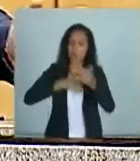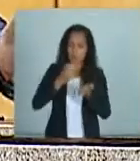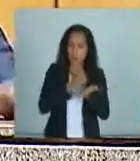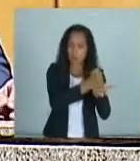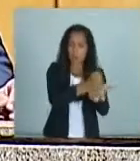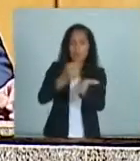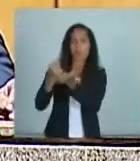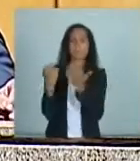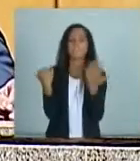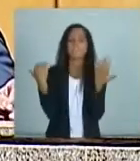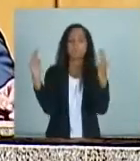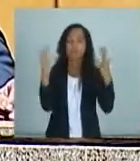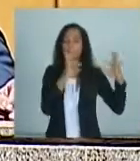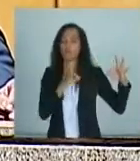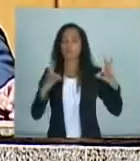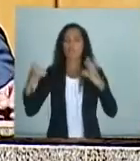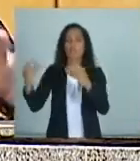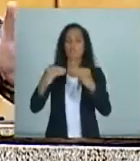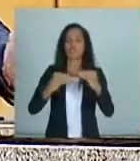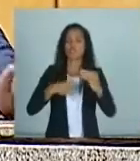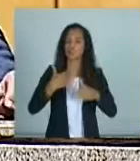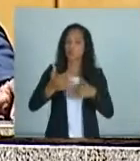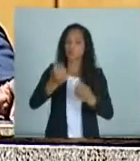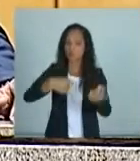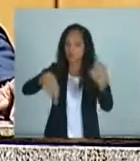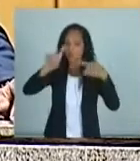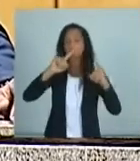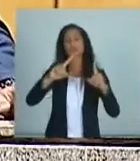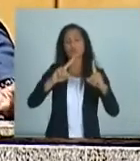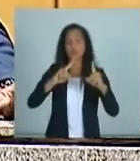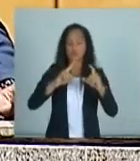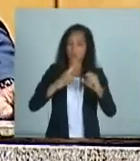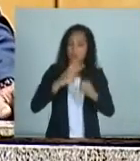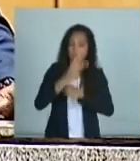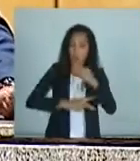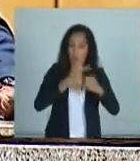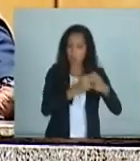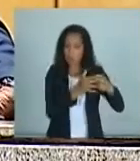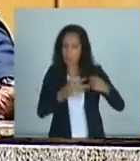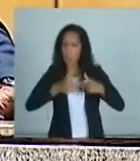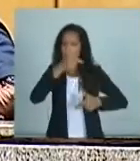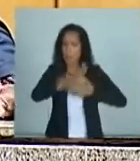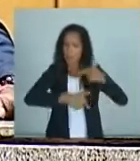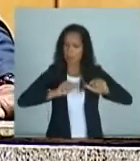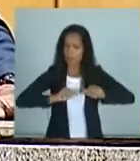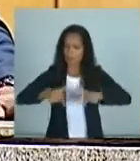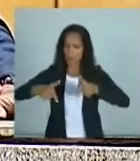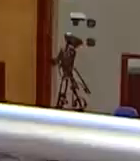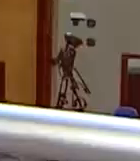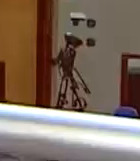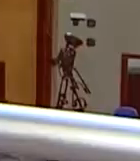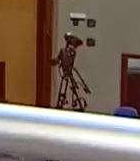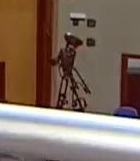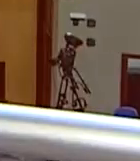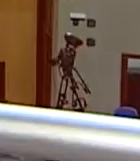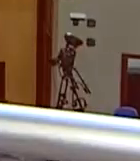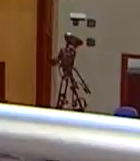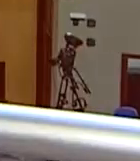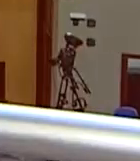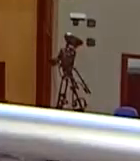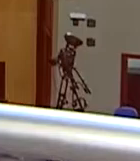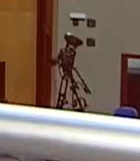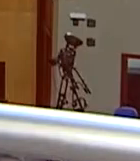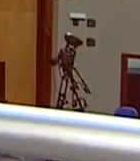Desejo parabéns, sucesso a todos, né, e que tenhamos um biênio de muito trabalho e de muito sucesso ao final dele. Os trabalhos